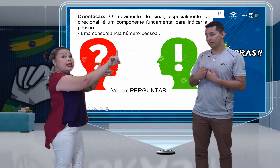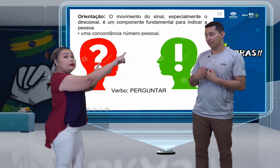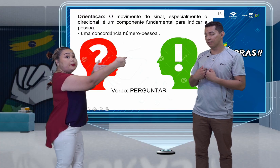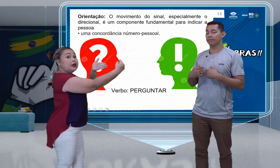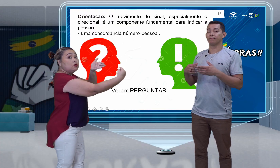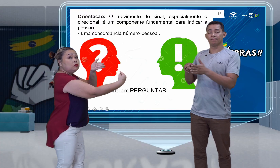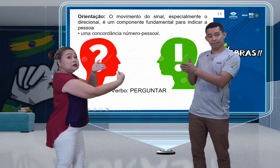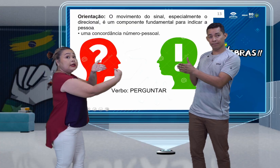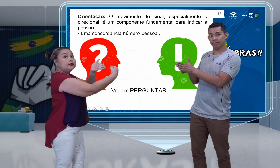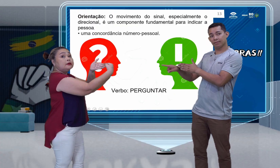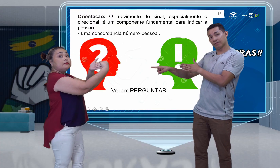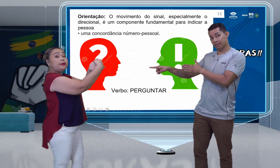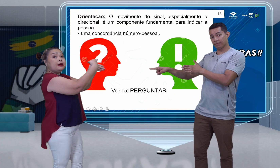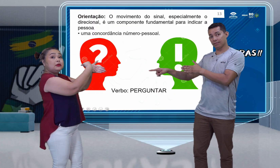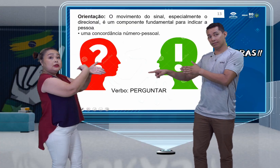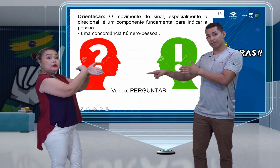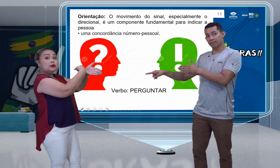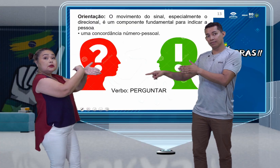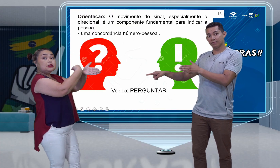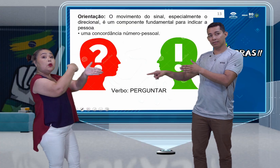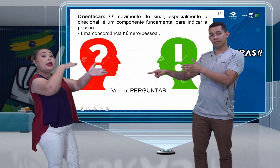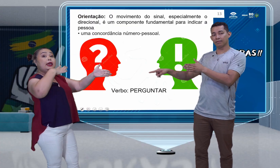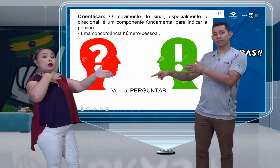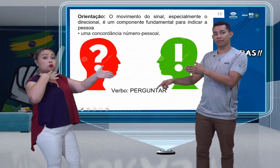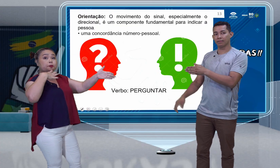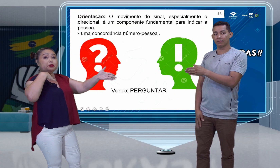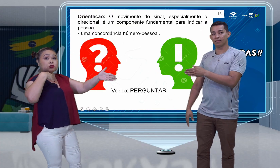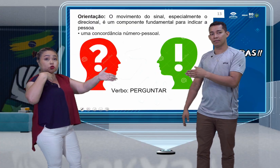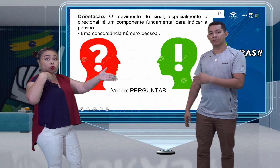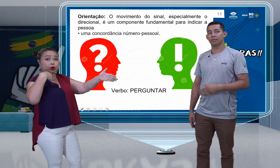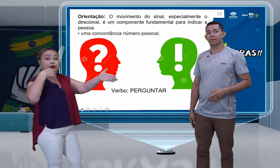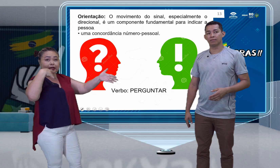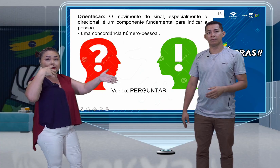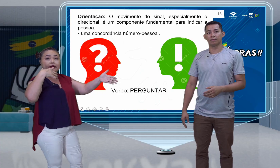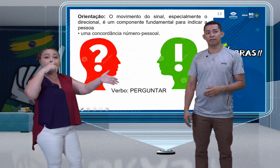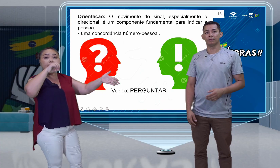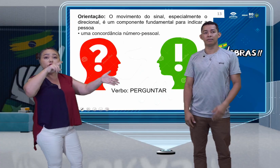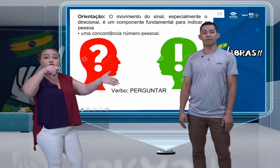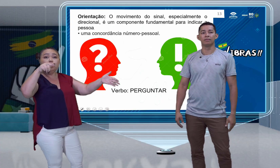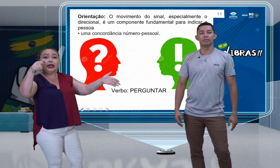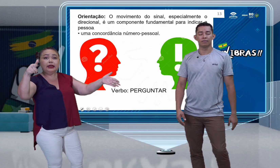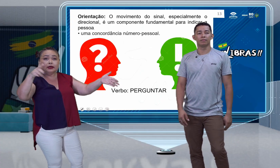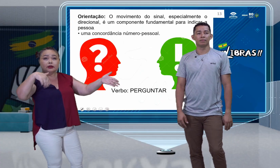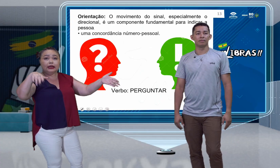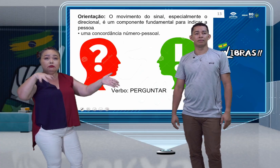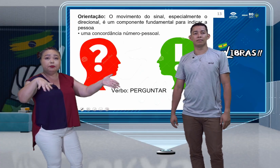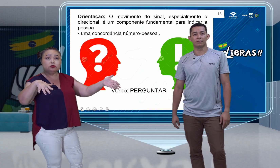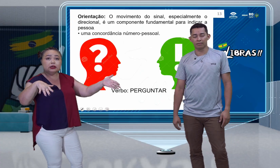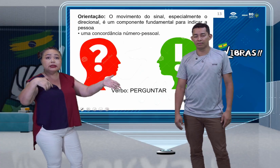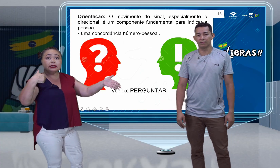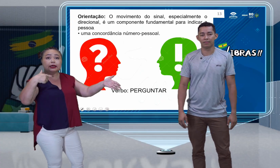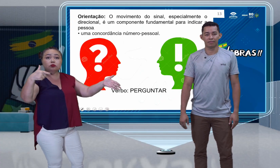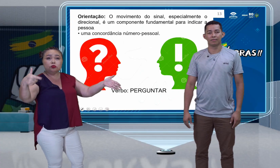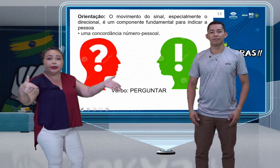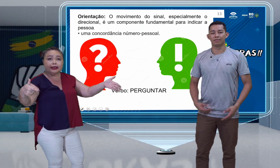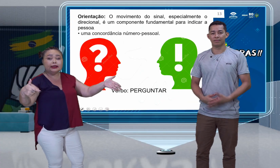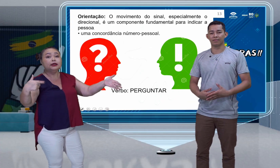ele pergunta para mim. Então, eu, pessoa, lembra? Eu, tu, ele, da língua portuguesa, eu, tu, ele.